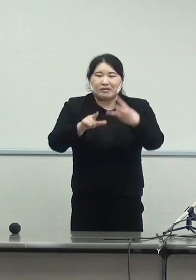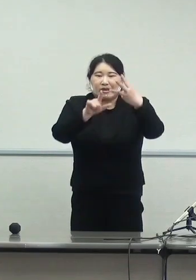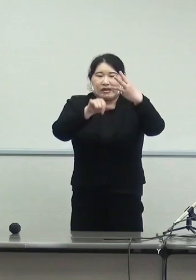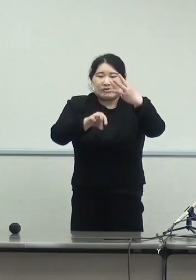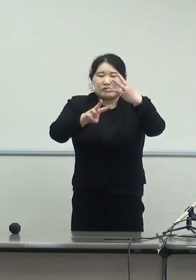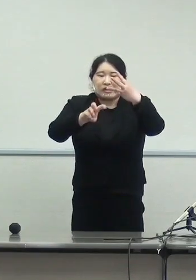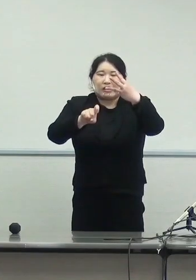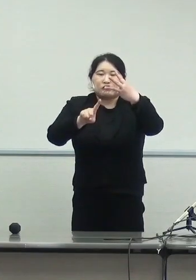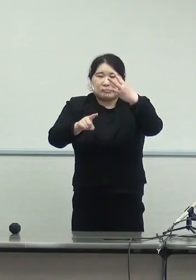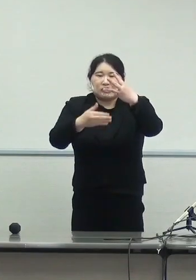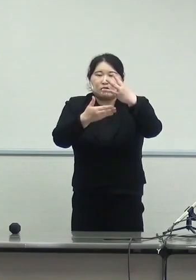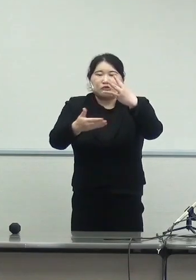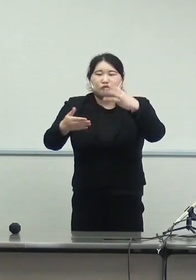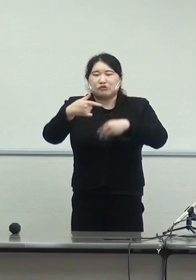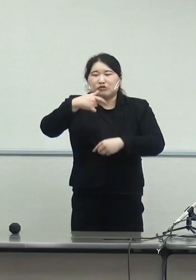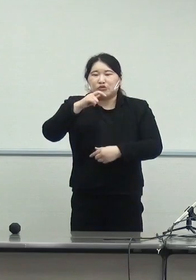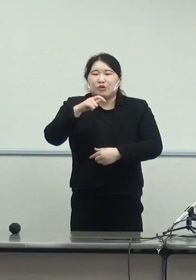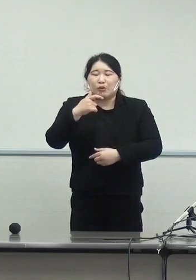水曜日でした。